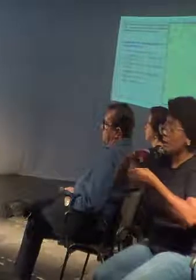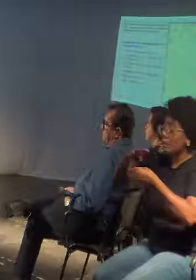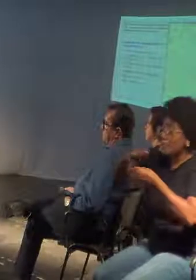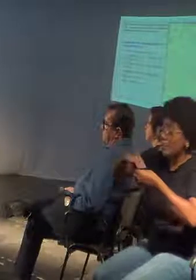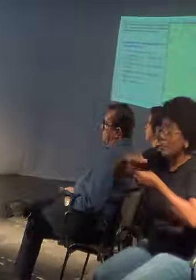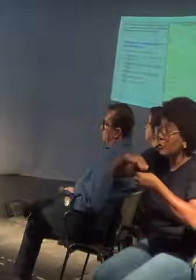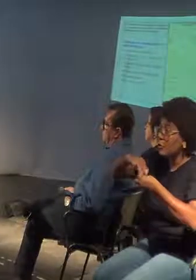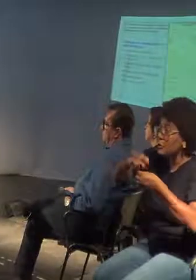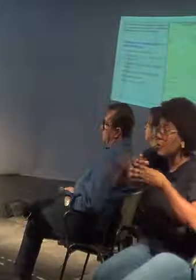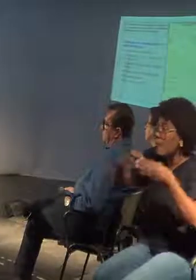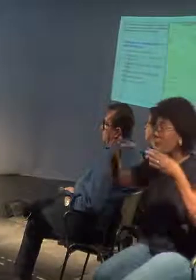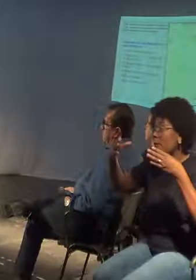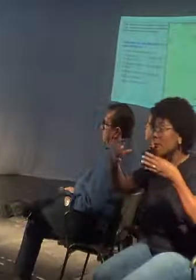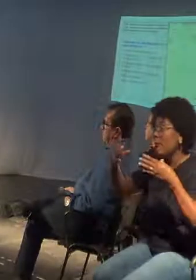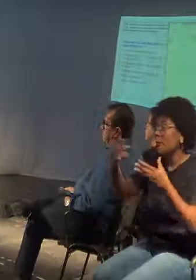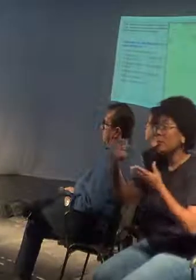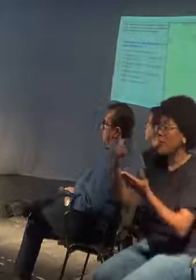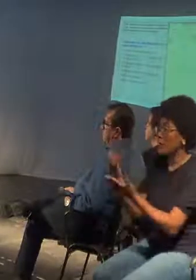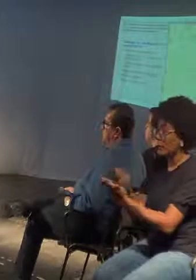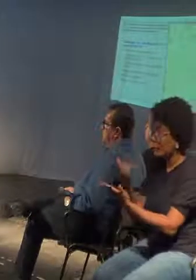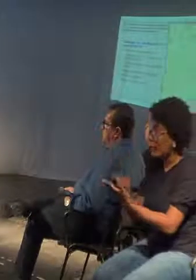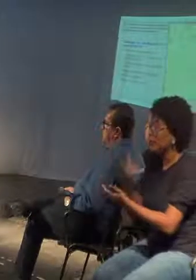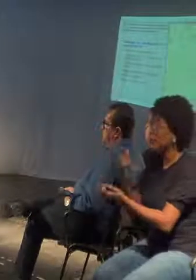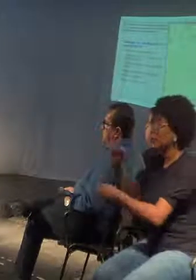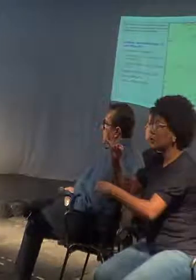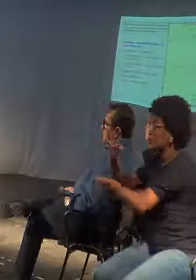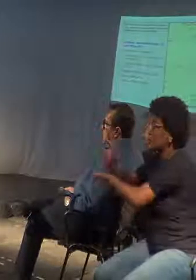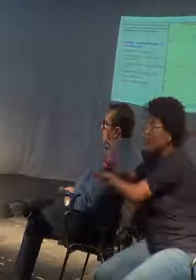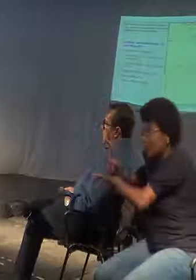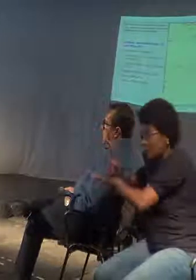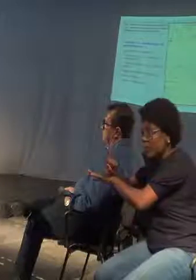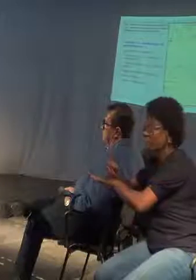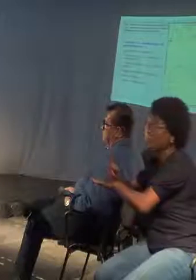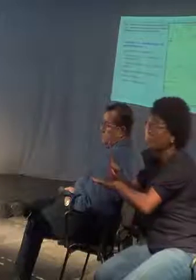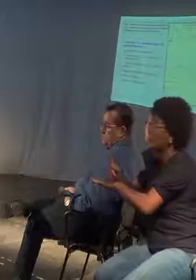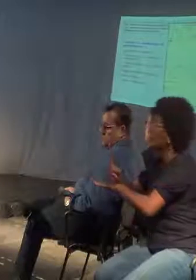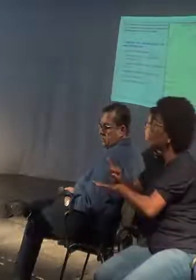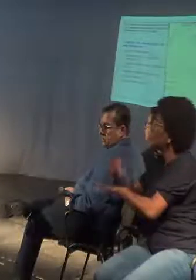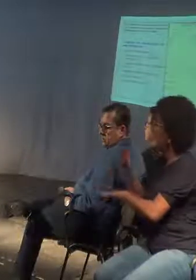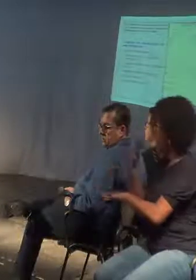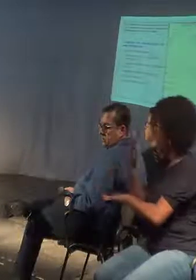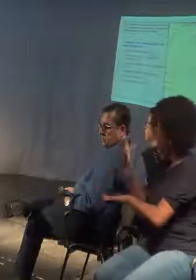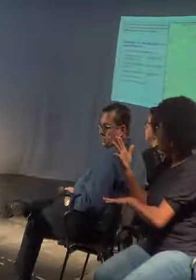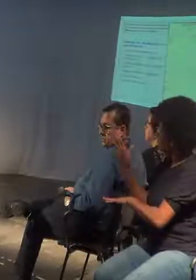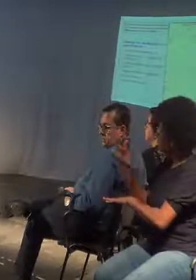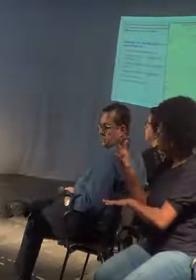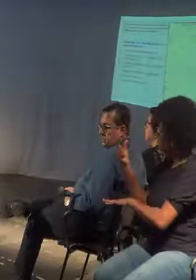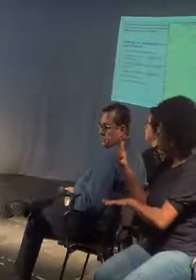ligação física. Né? Está indo bem o meu tom?